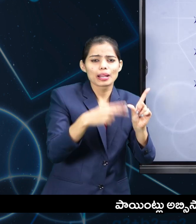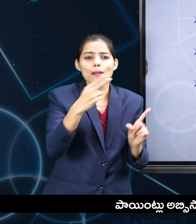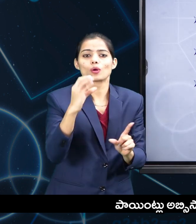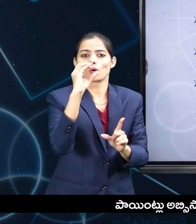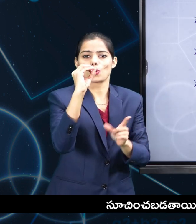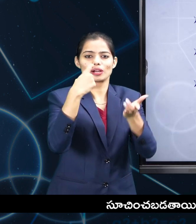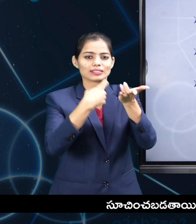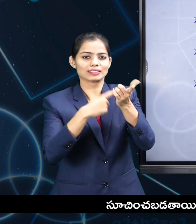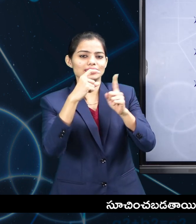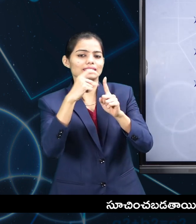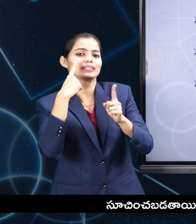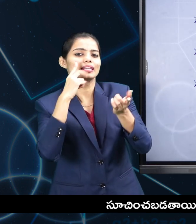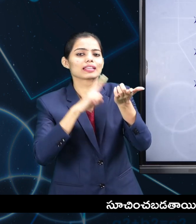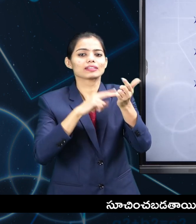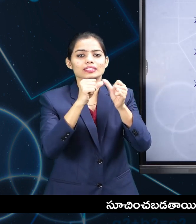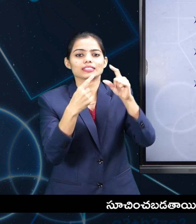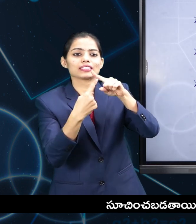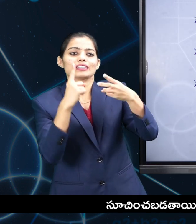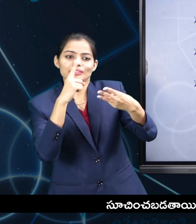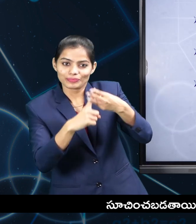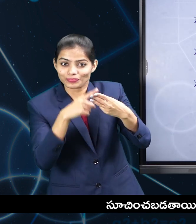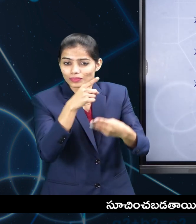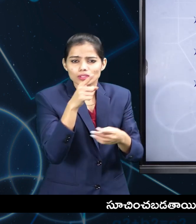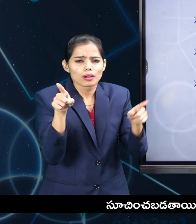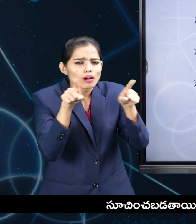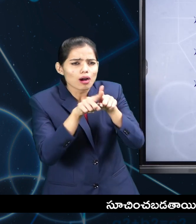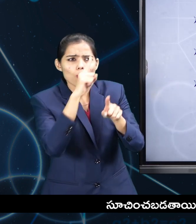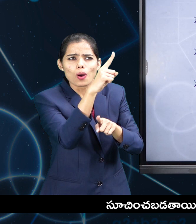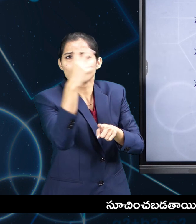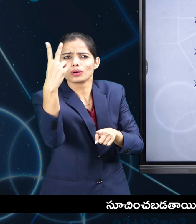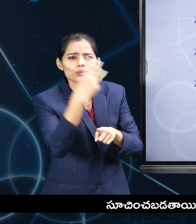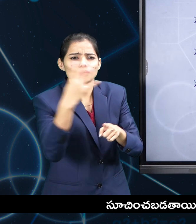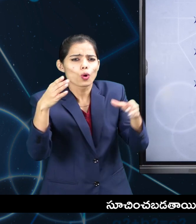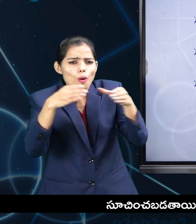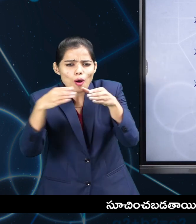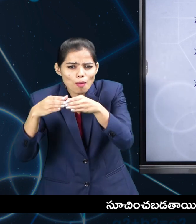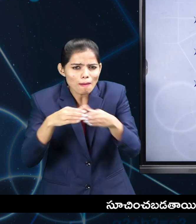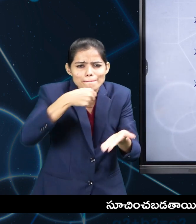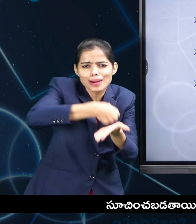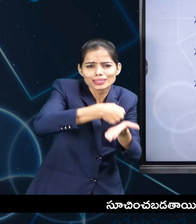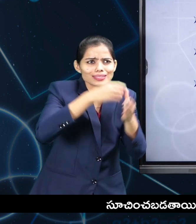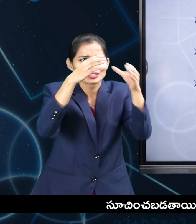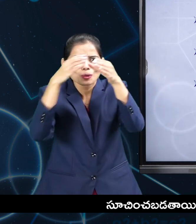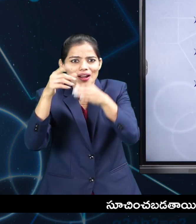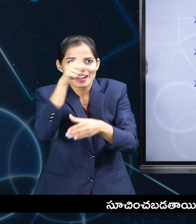ద్వారా సూచించబడతాయి. వాటి సంకేతాల ఆధారంగా క్వాడ్రంట్ వర్గీకరణ ఉంటుంది.